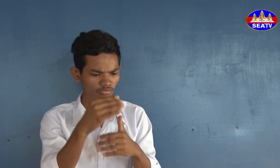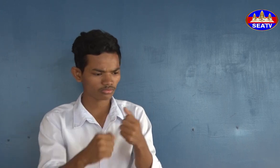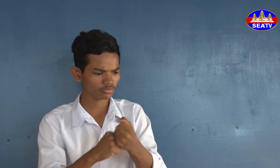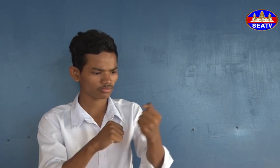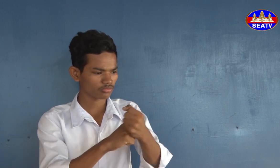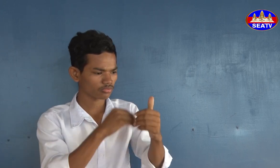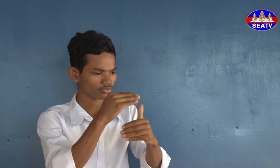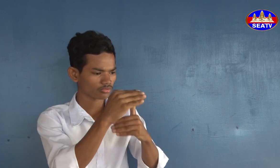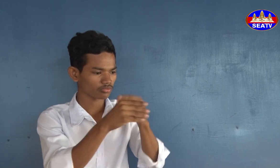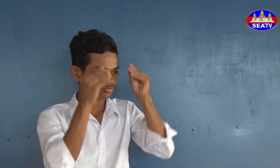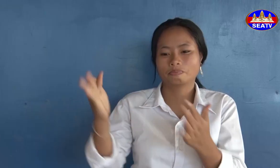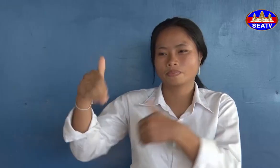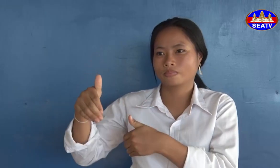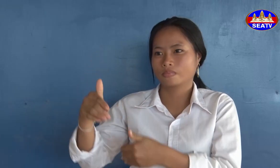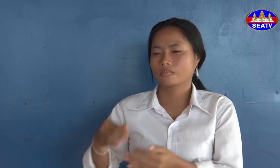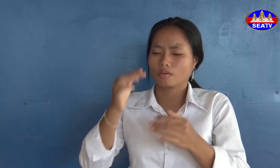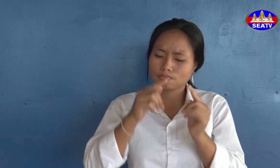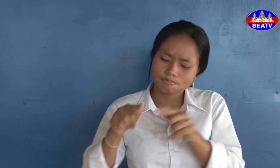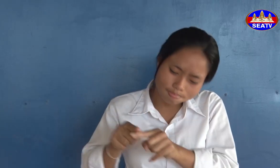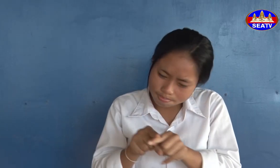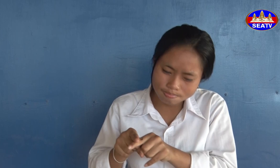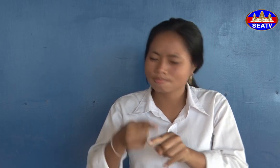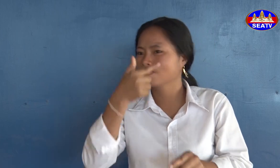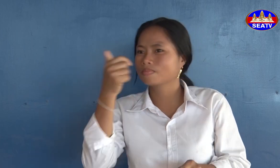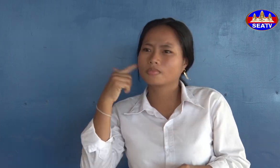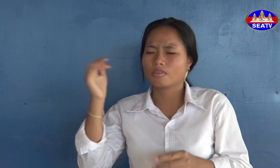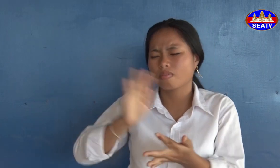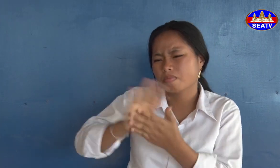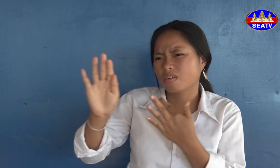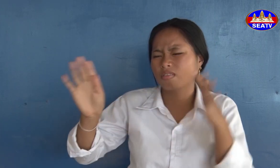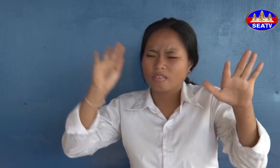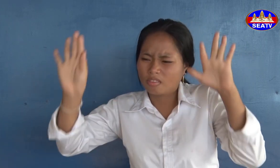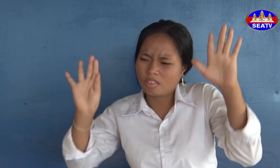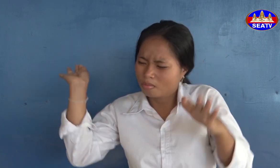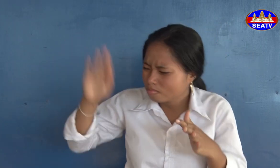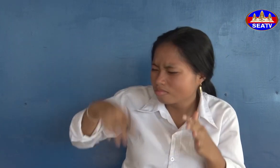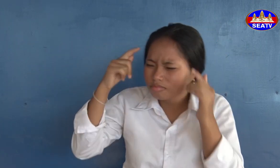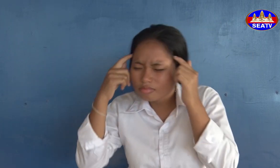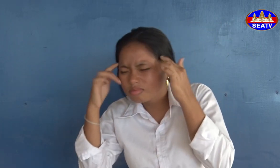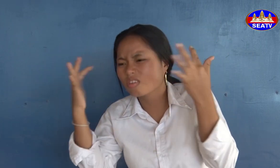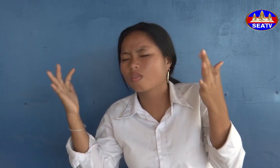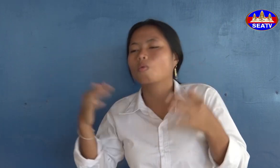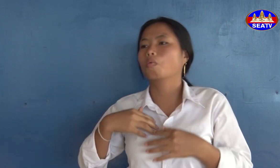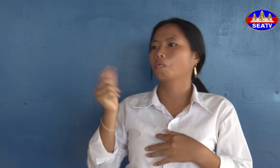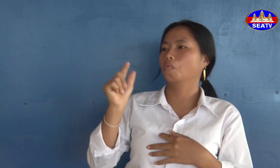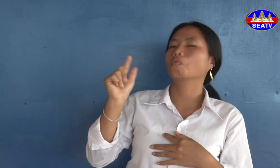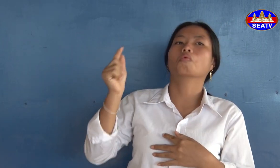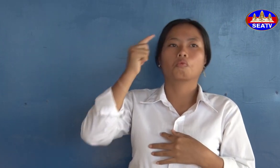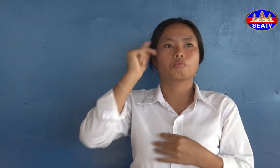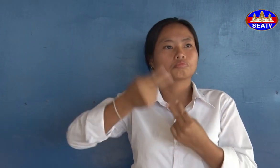ងអូននៅរៀនទីនេះពេលខ្ញុំមកចូលរៀនហ្នឹងនៅឆ្នាំទី1គឺមកដំបូងខ្ញុំអត់ចេះសញ្ញាអីទេខ្ញុំប្រើសញ្ញា